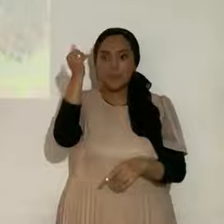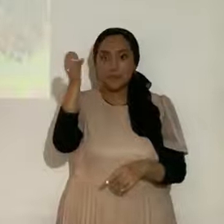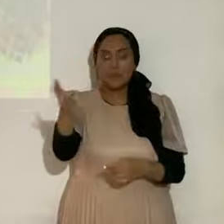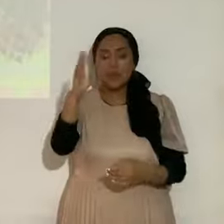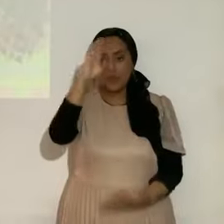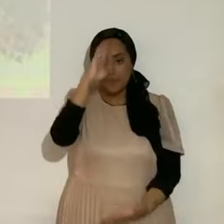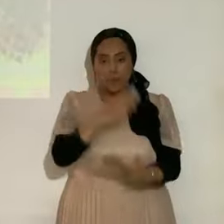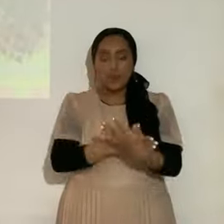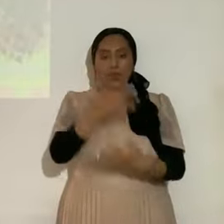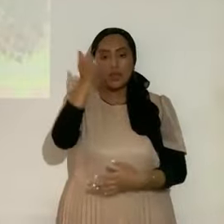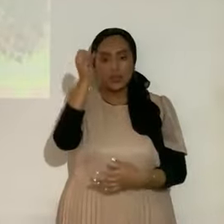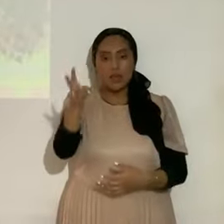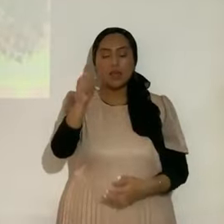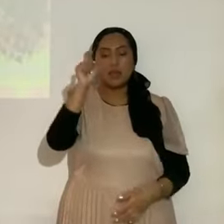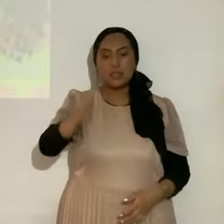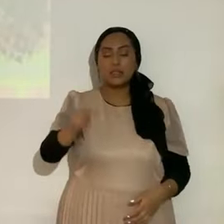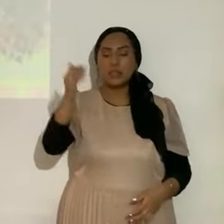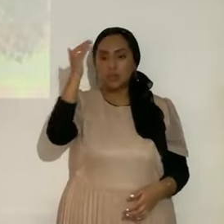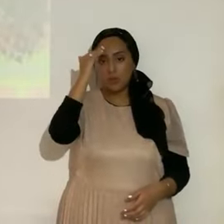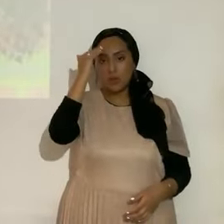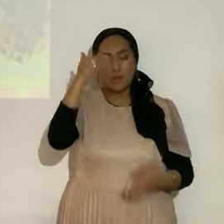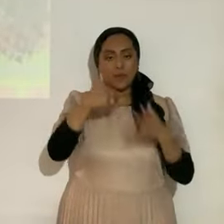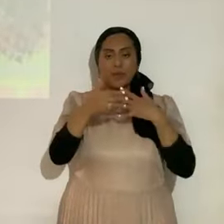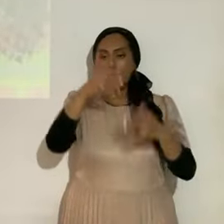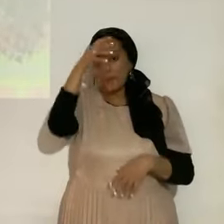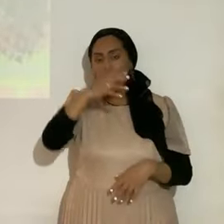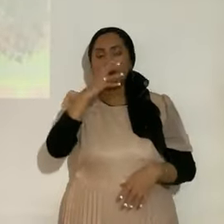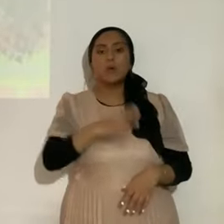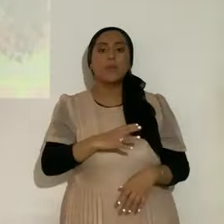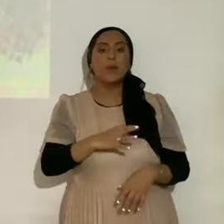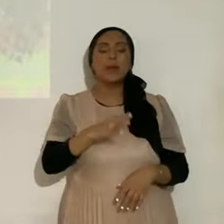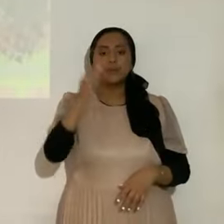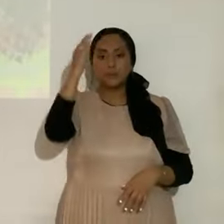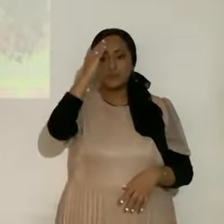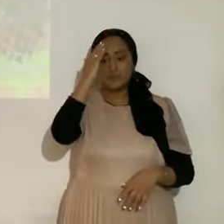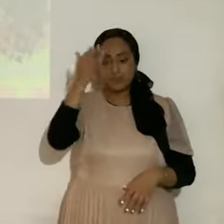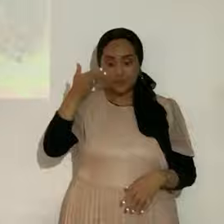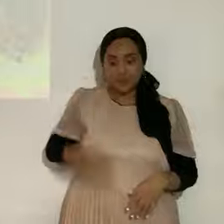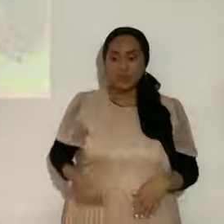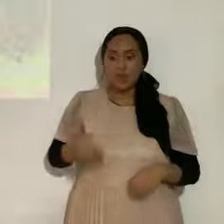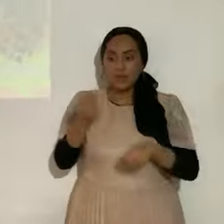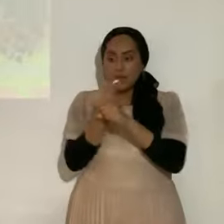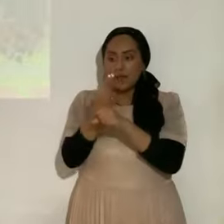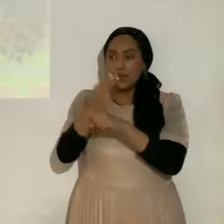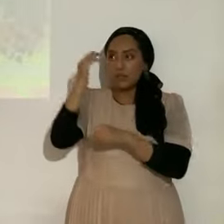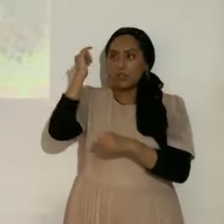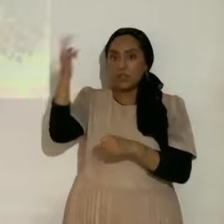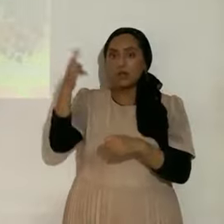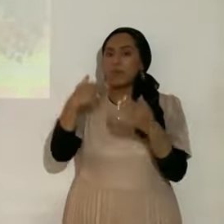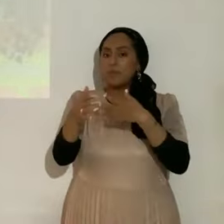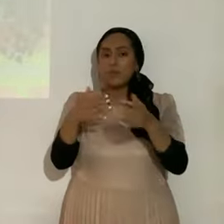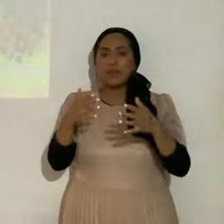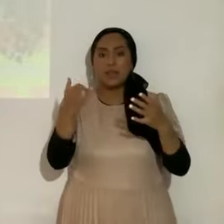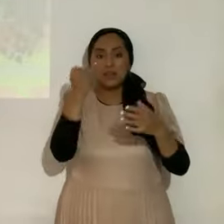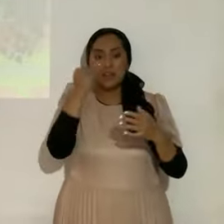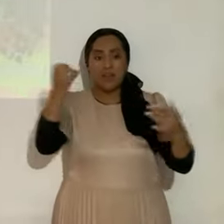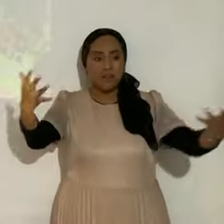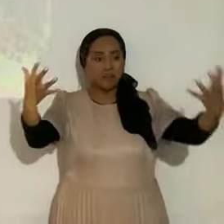de Yahshua debe estar convencido o convencida de que es un instrumento para Elohim, para Dios. Que aunque camine en las tinieblas